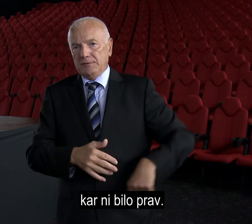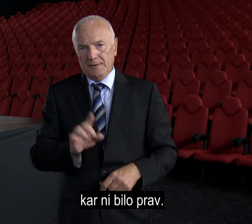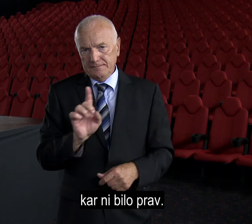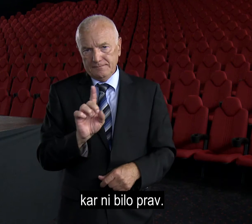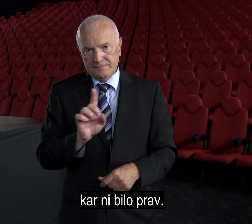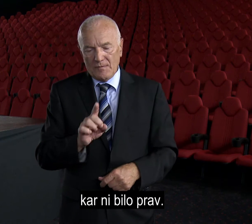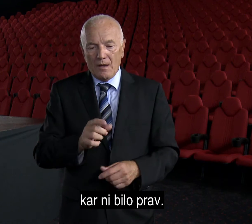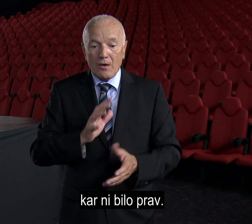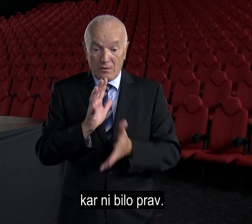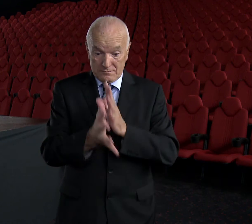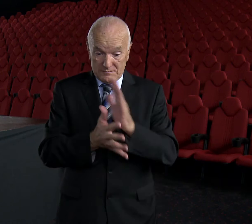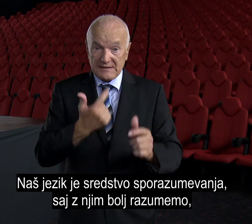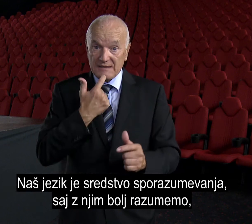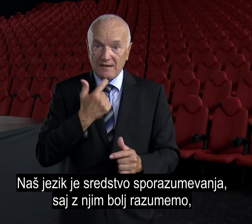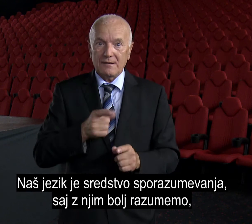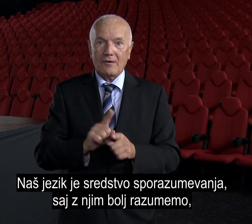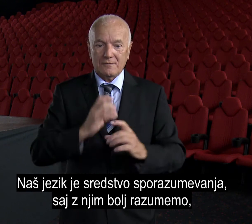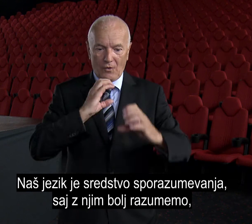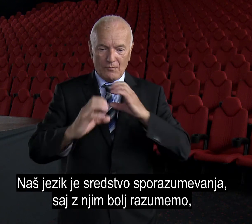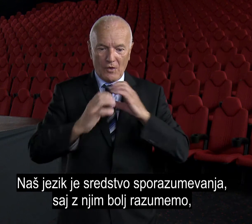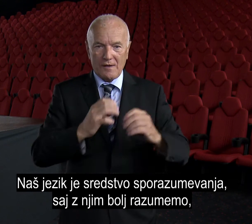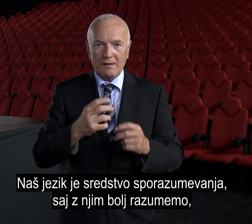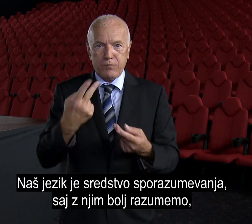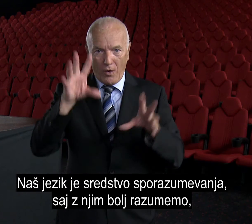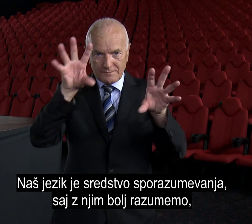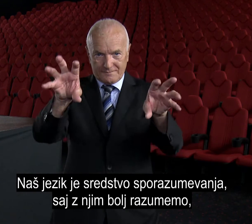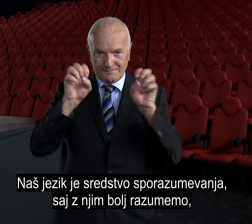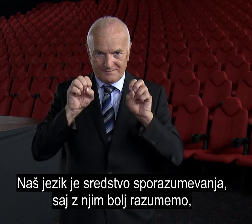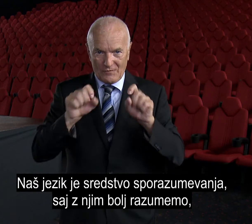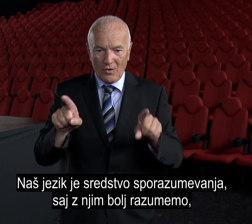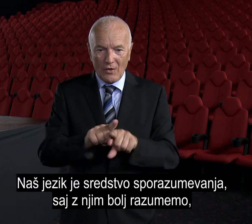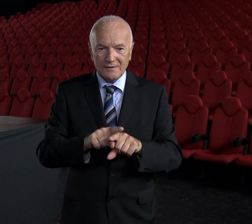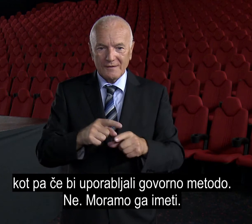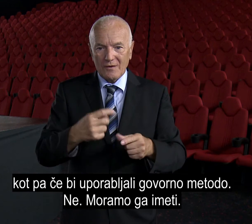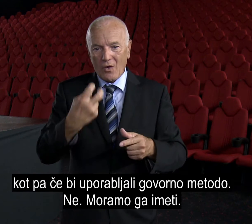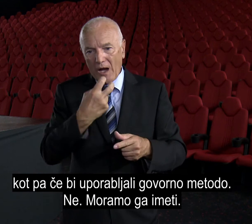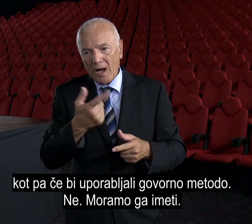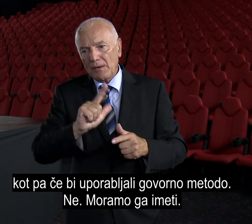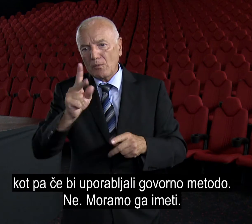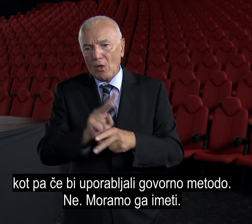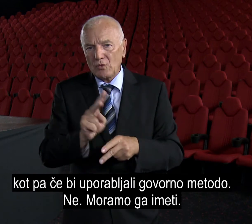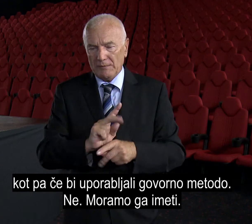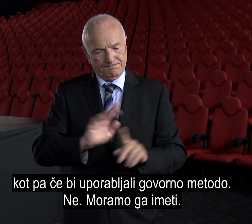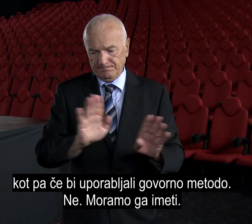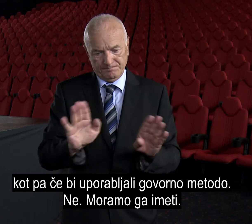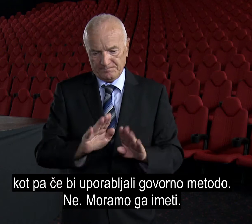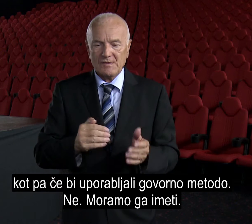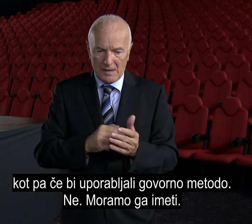mogoče na drugačnost, tudi na drugačnost sporazumevanja, poslušanja in pa slišanja. Bi pa